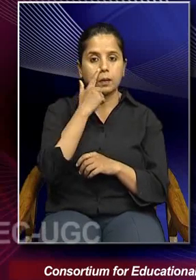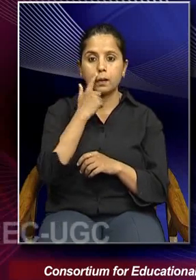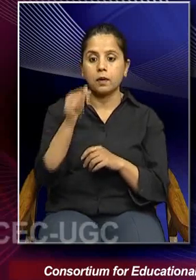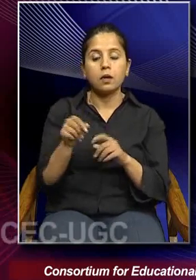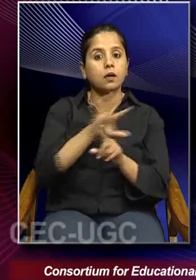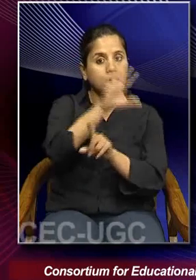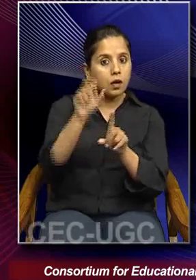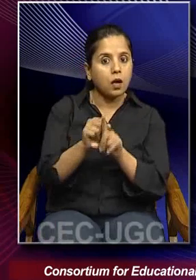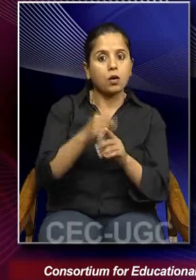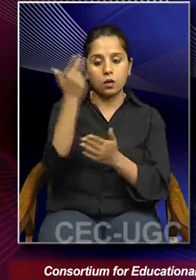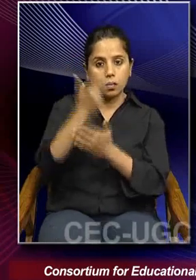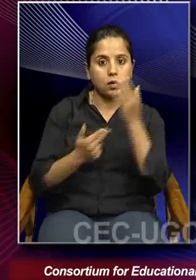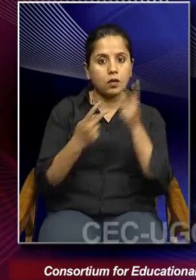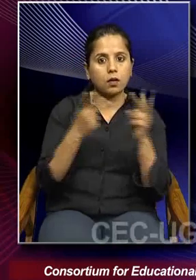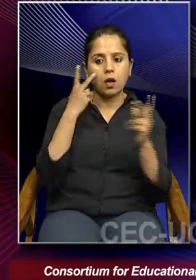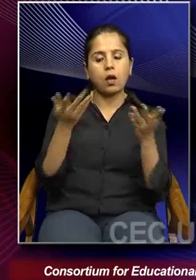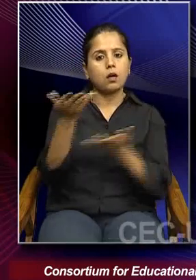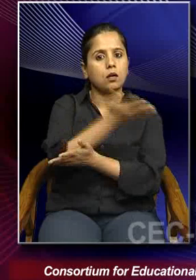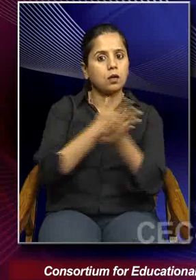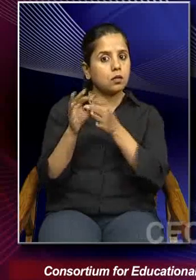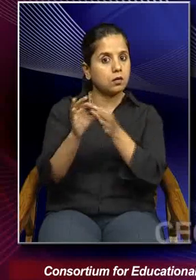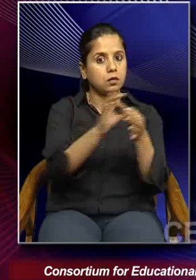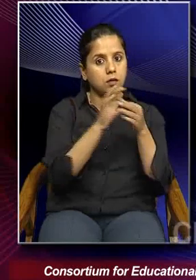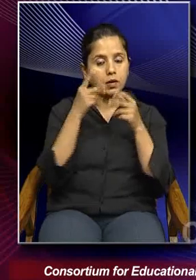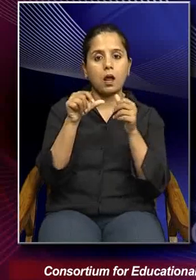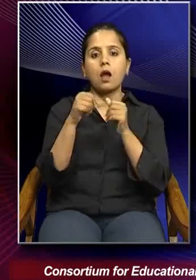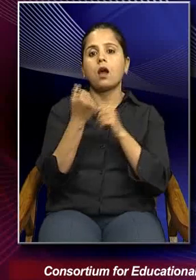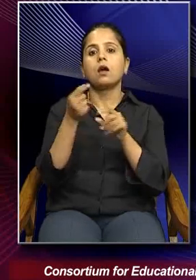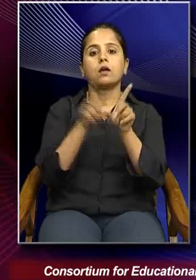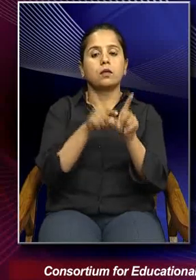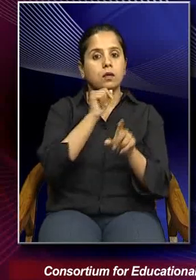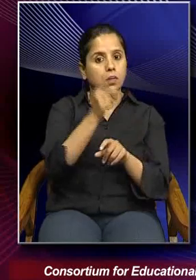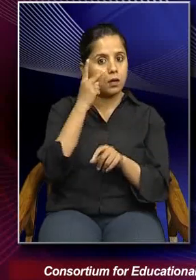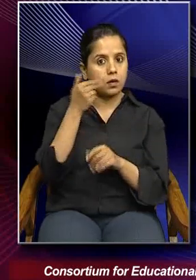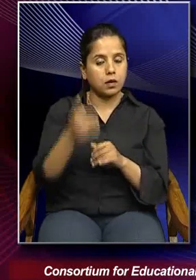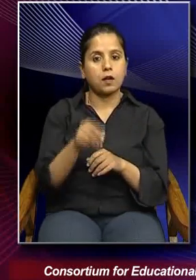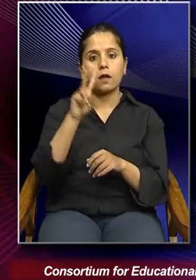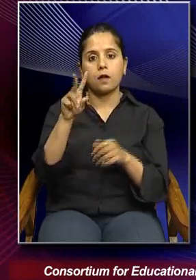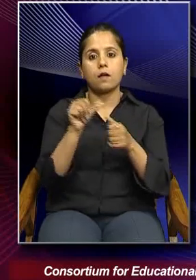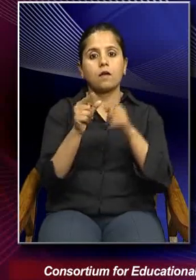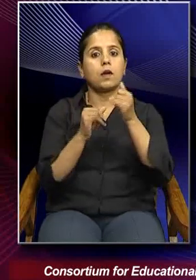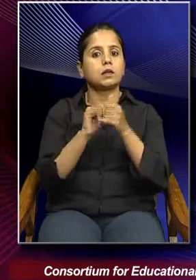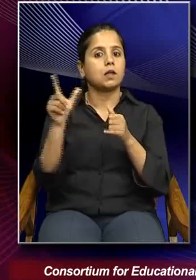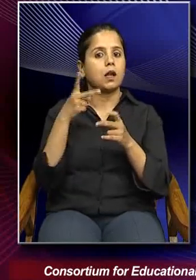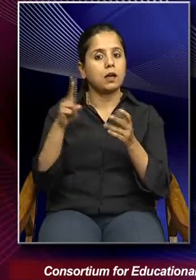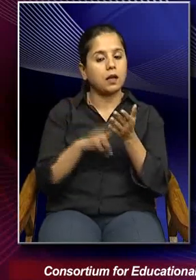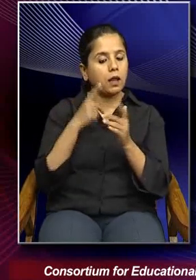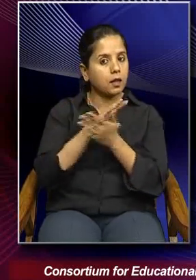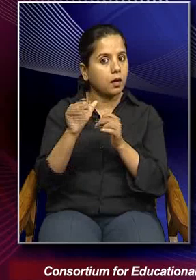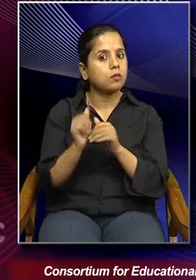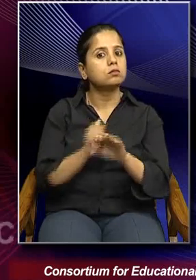और साहित्य के संवर्धन के लिए इस वत्सल निधि की स्थापना